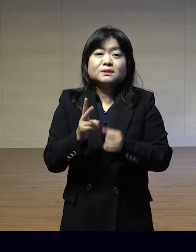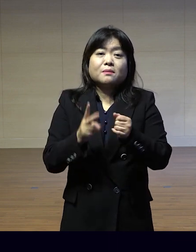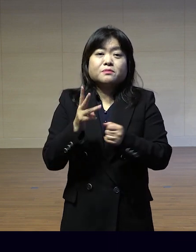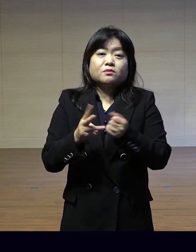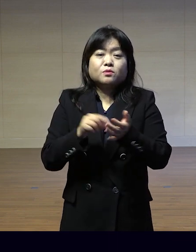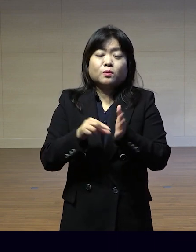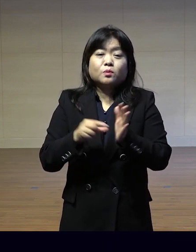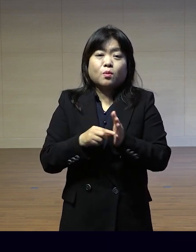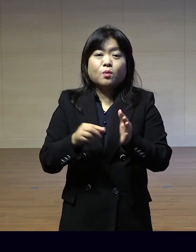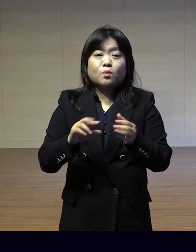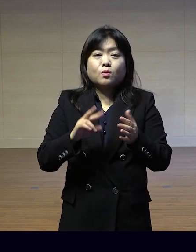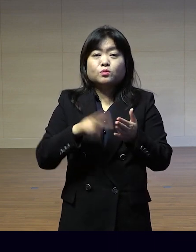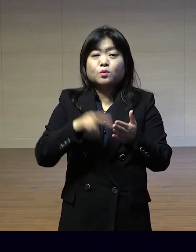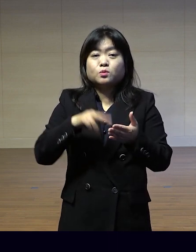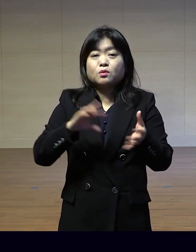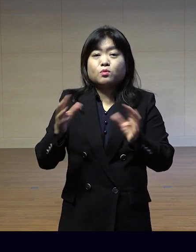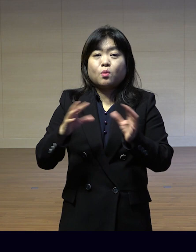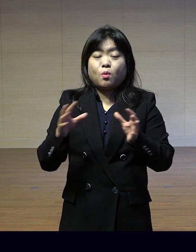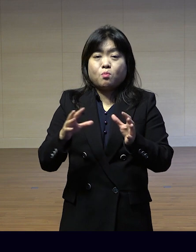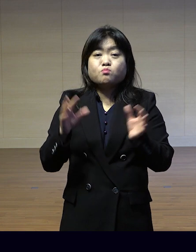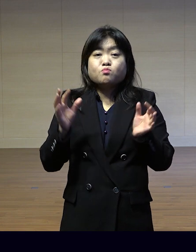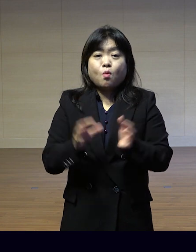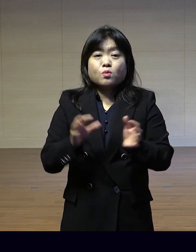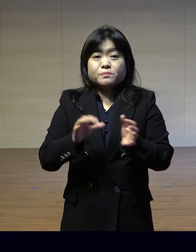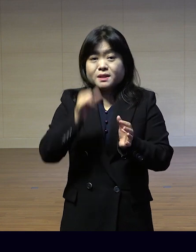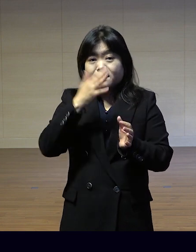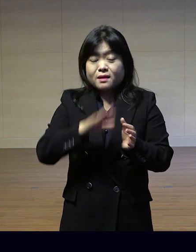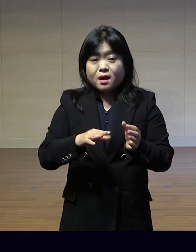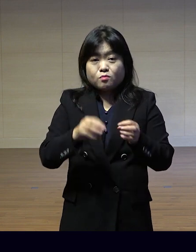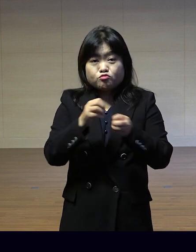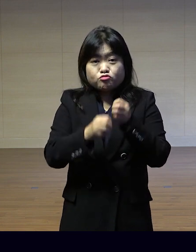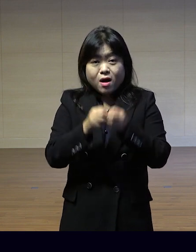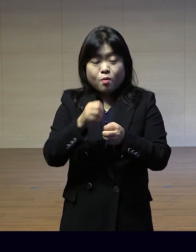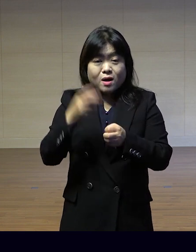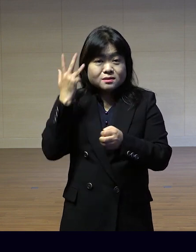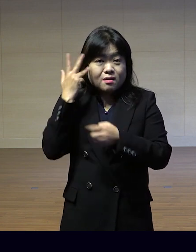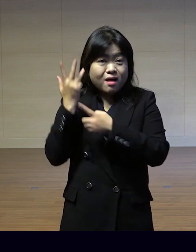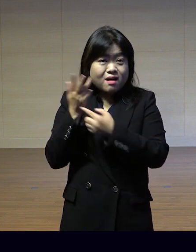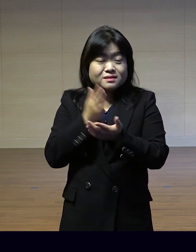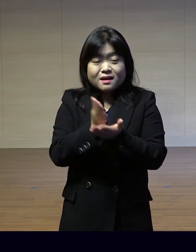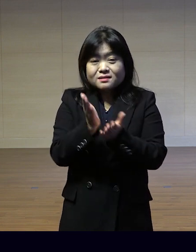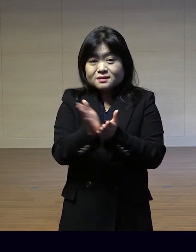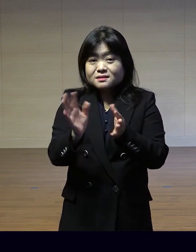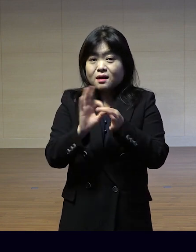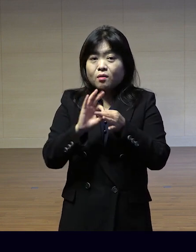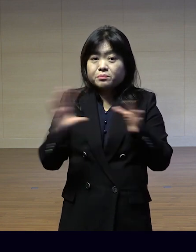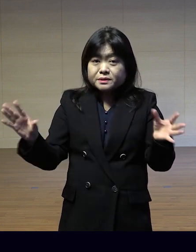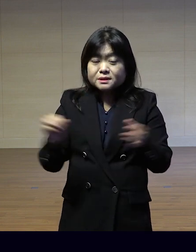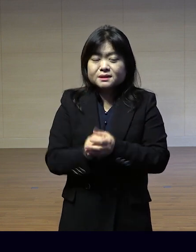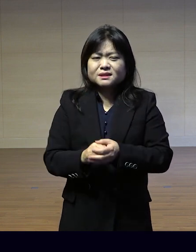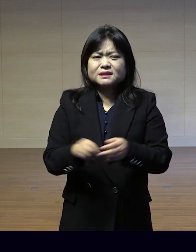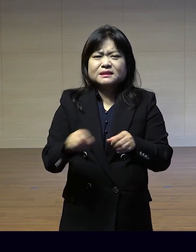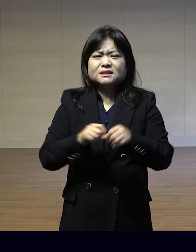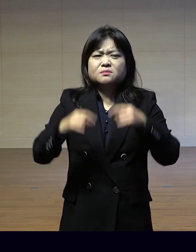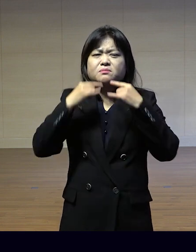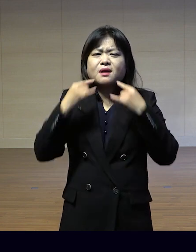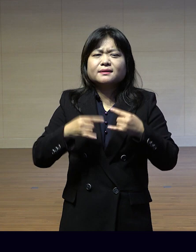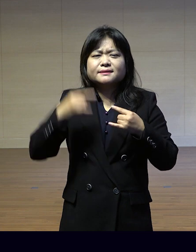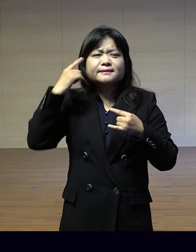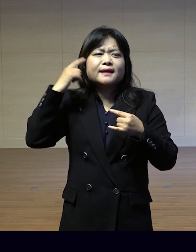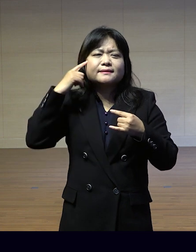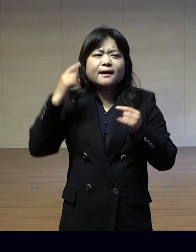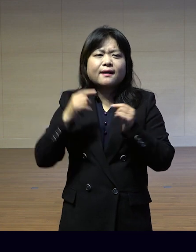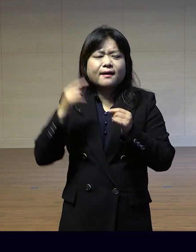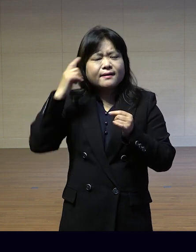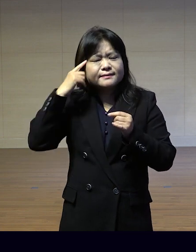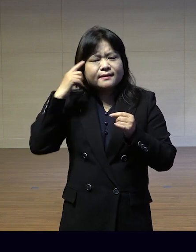있습니다만 특히 우리가 뭐 문학 철학을 장르를 가리지 않고 특히 프랑스 사상가들이 그런 거